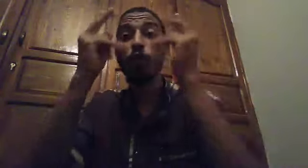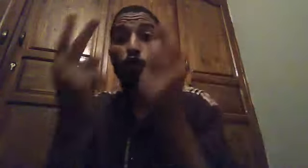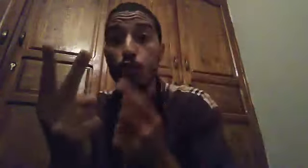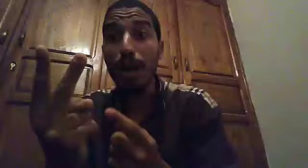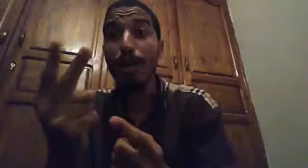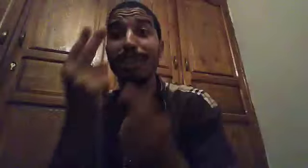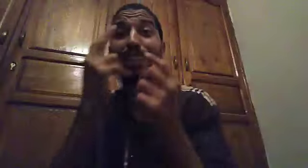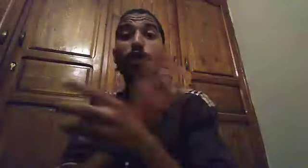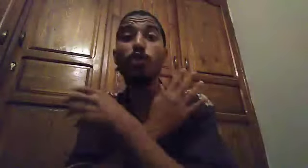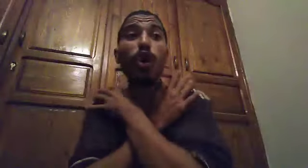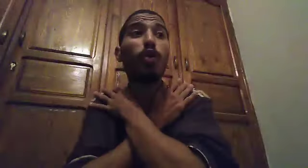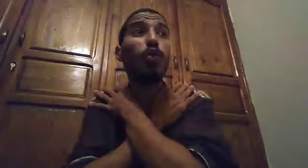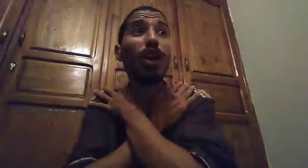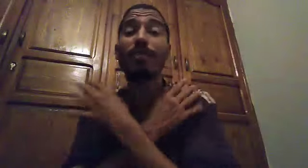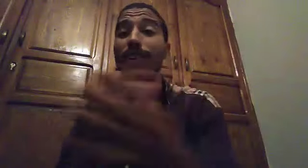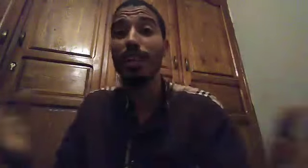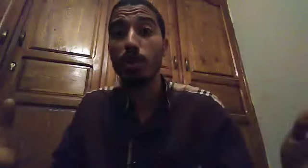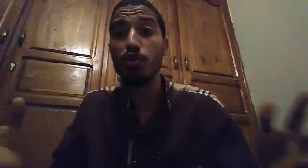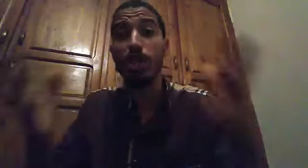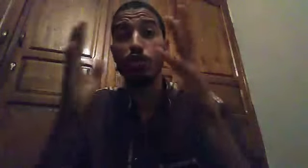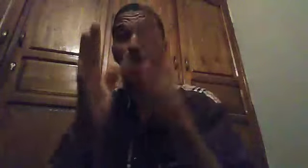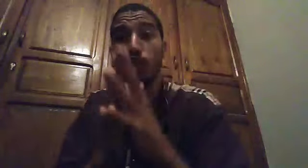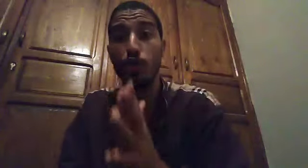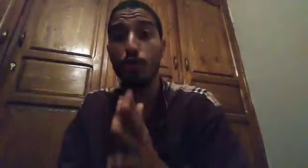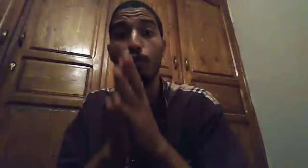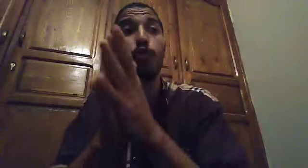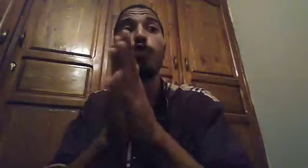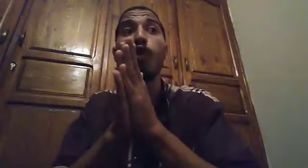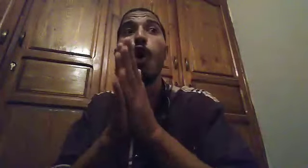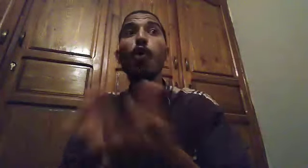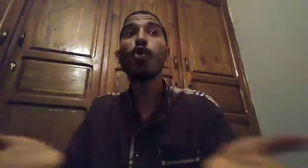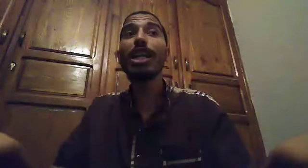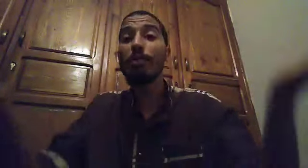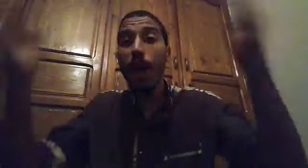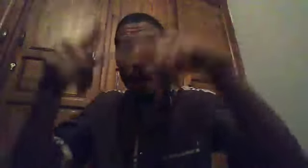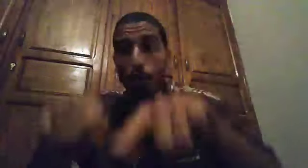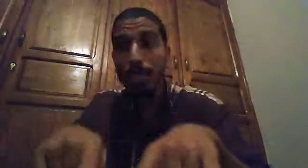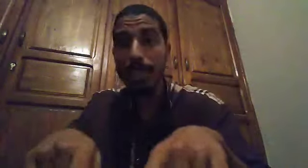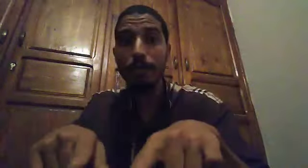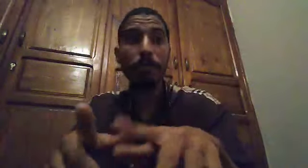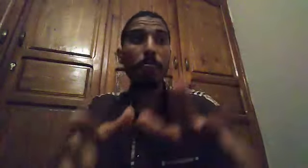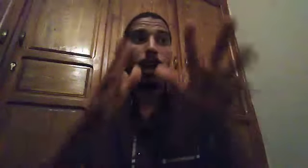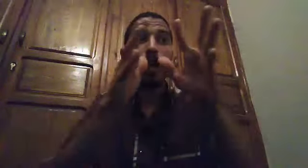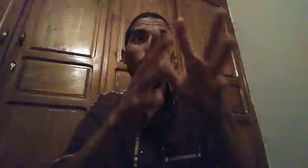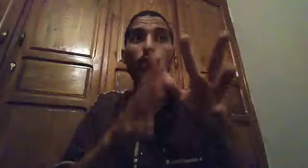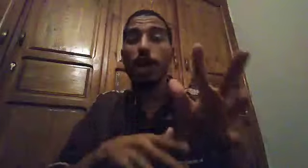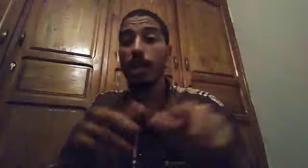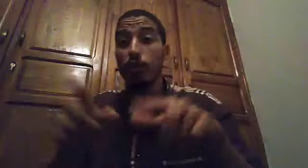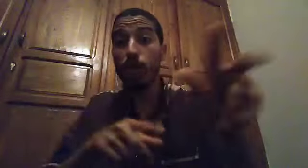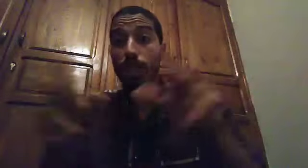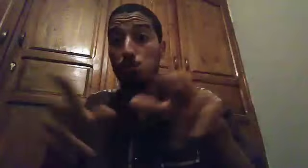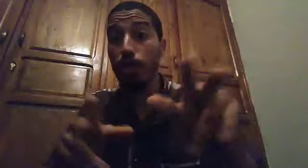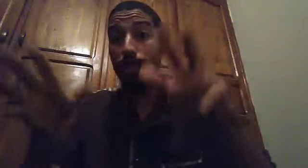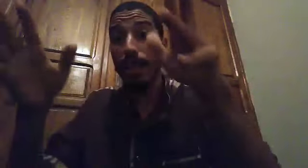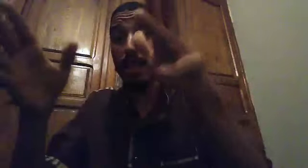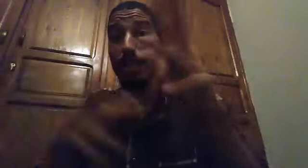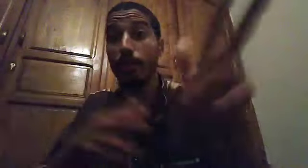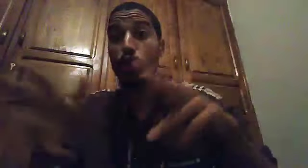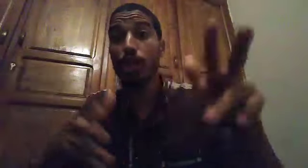جوج محاولتين كانوا خرافيتين للارجنتين كون سجلوهم واللي بداهم هو ميسي، الاولى اللي كانوا ثلاثه مدافعين، ثلاثه مهاجمين،